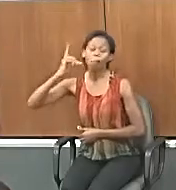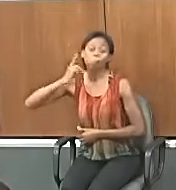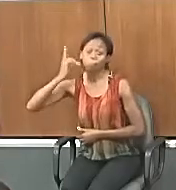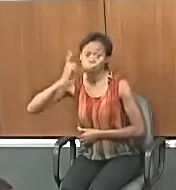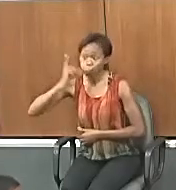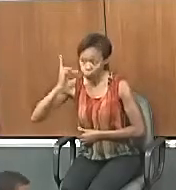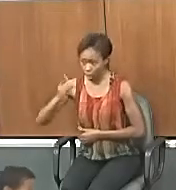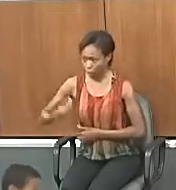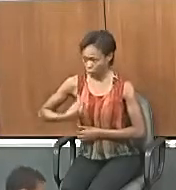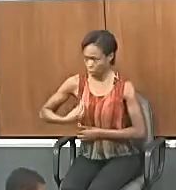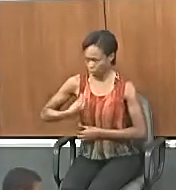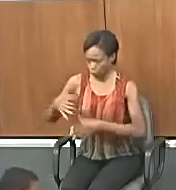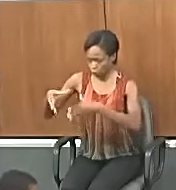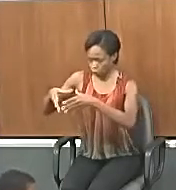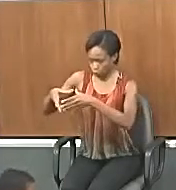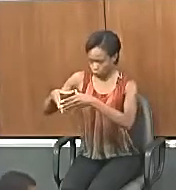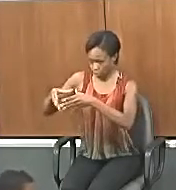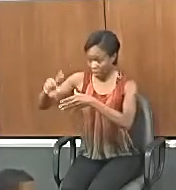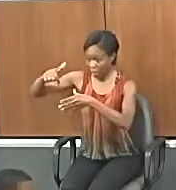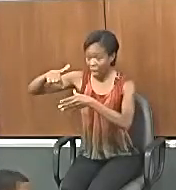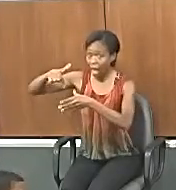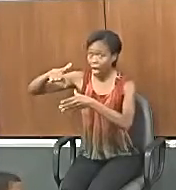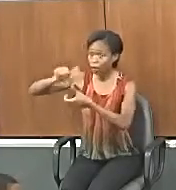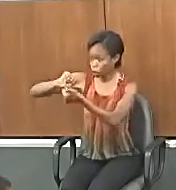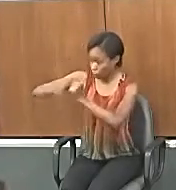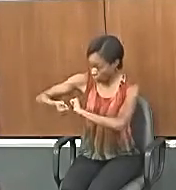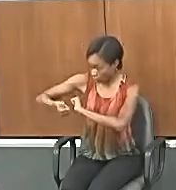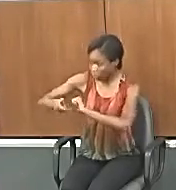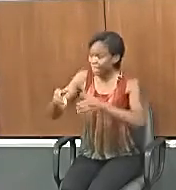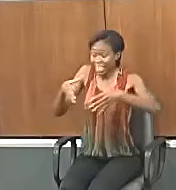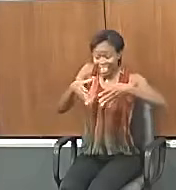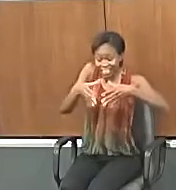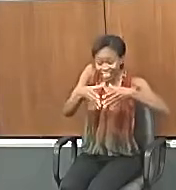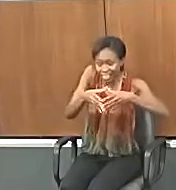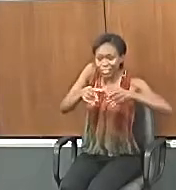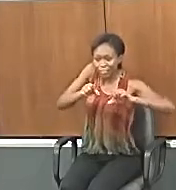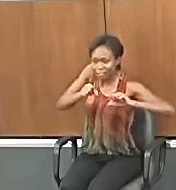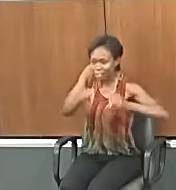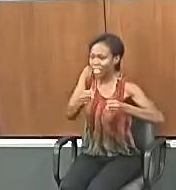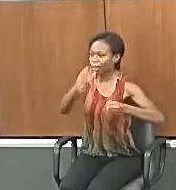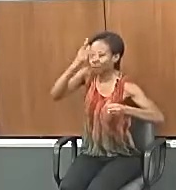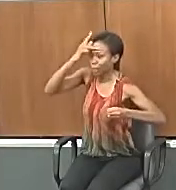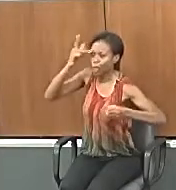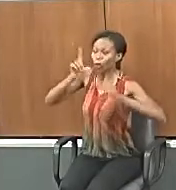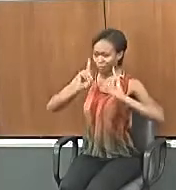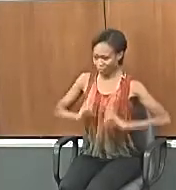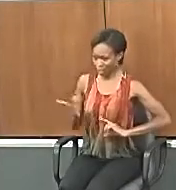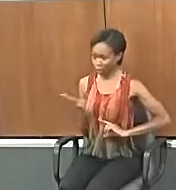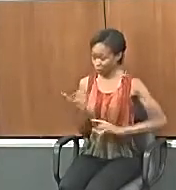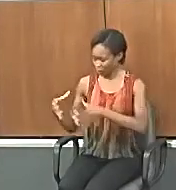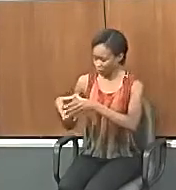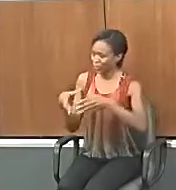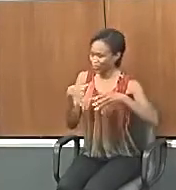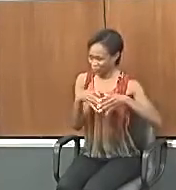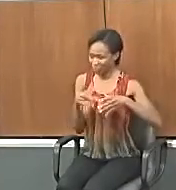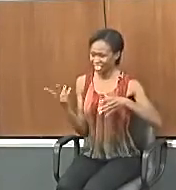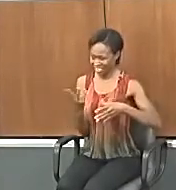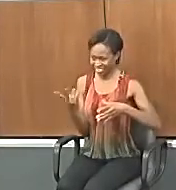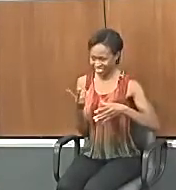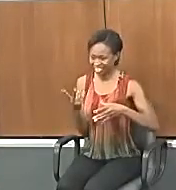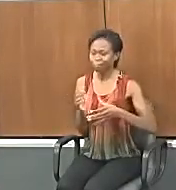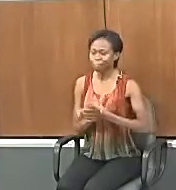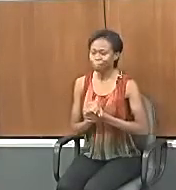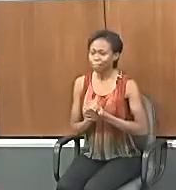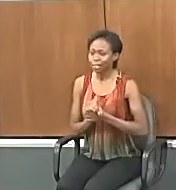esporte mas também é membro efetivo da comissão de defesa da pessoa com deficiência para deixar à disposição